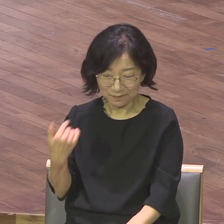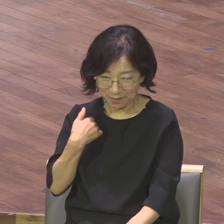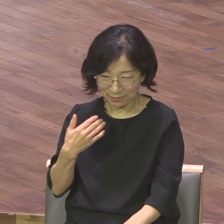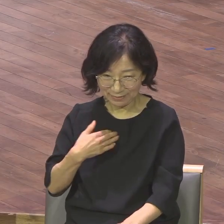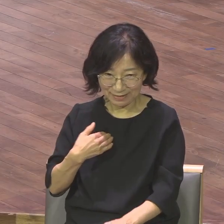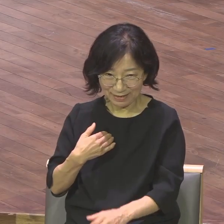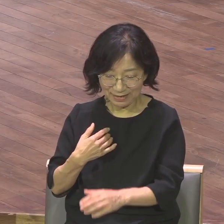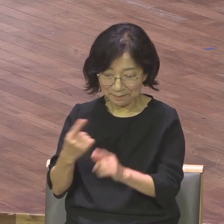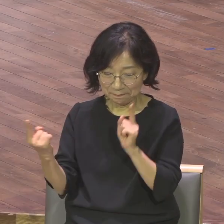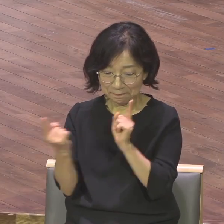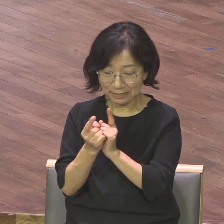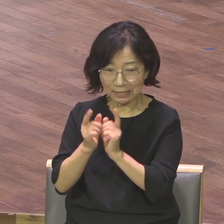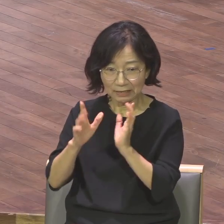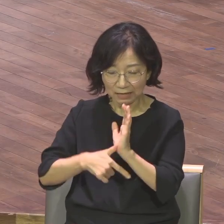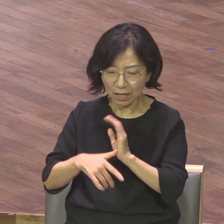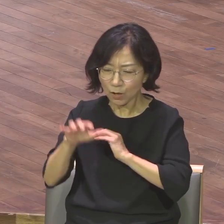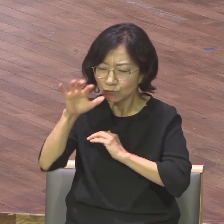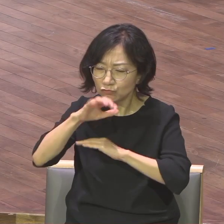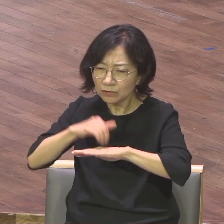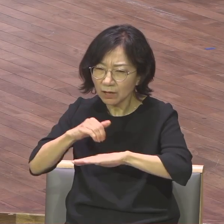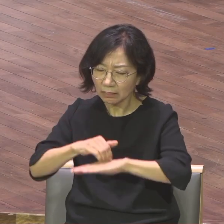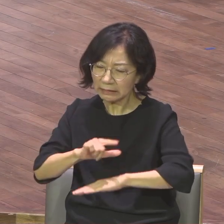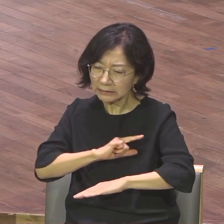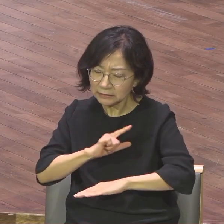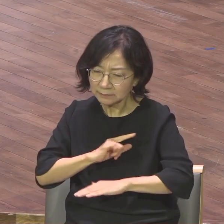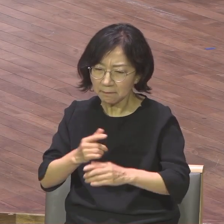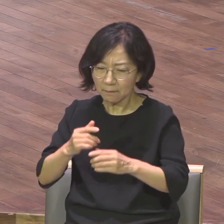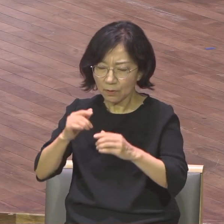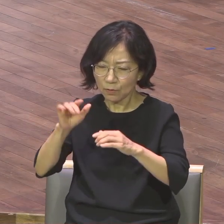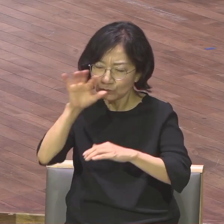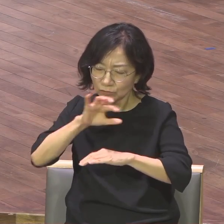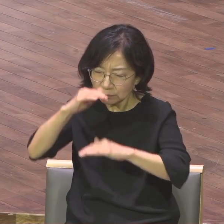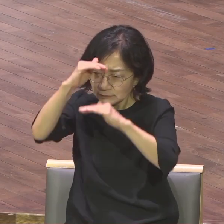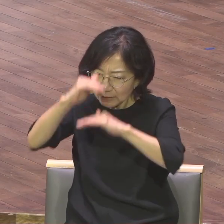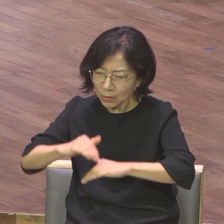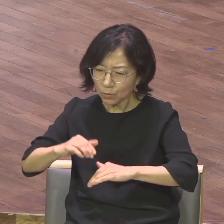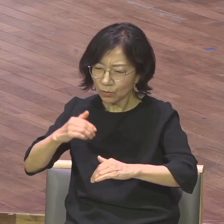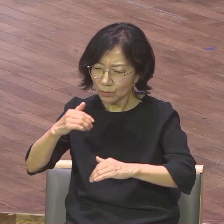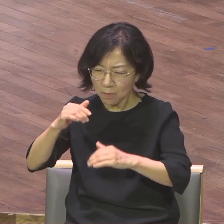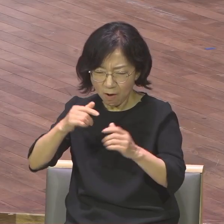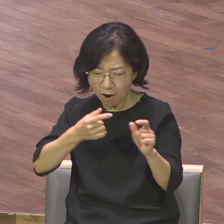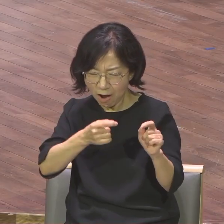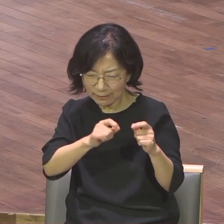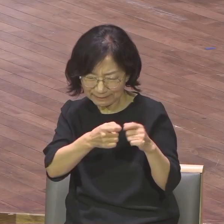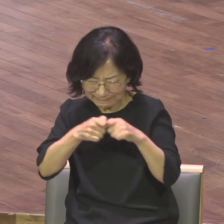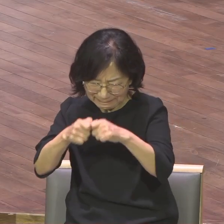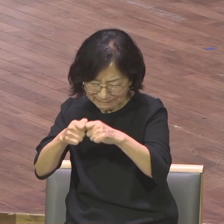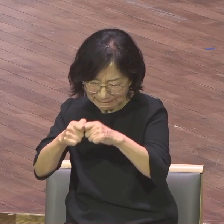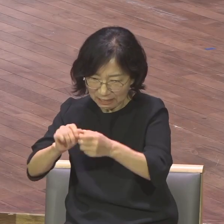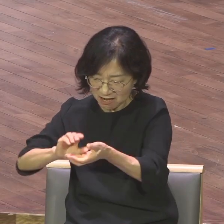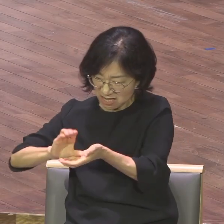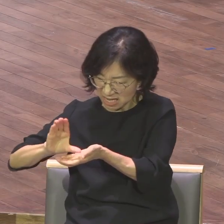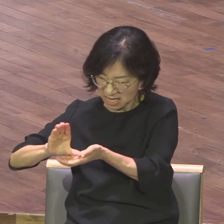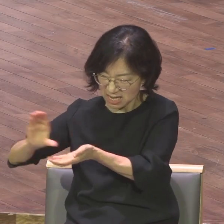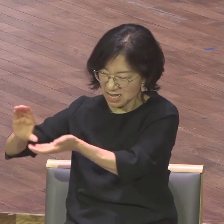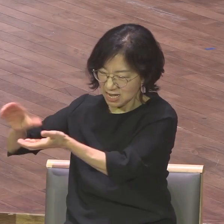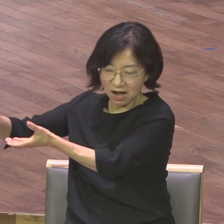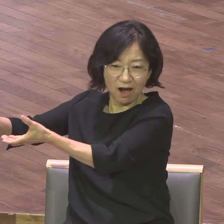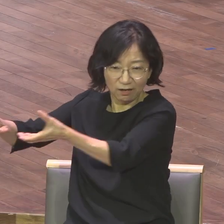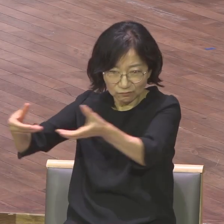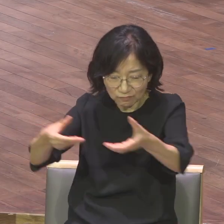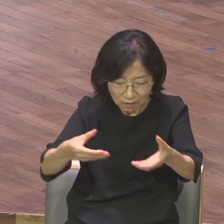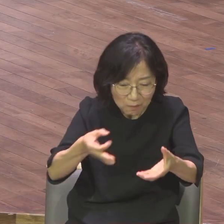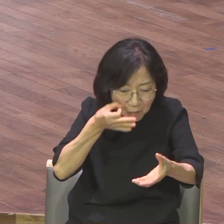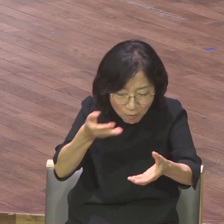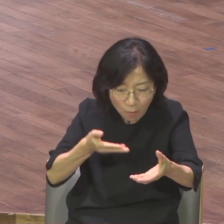쫙 훈련받은 내용들, 이름들, 명단들 쫙, 상황들 막 전부 성격표가 쫙